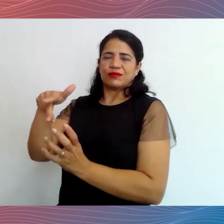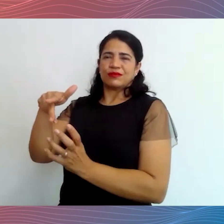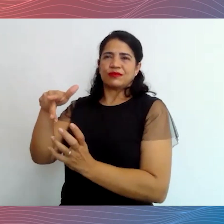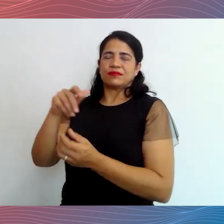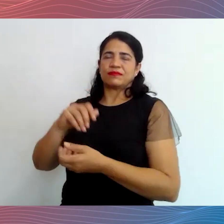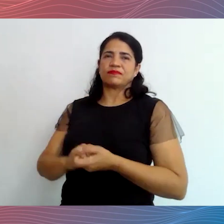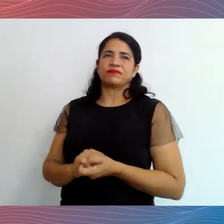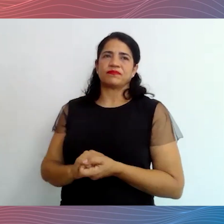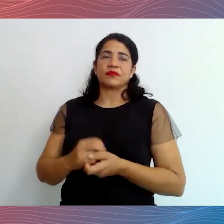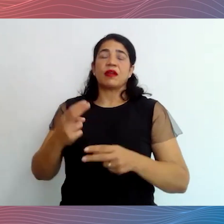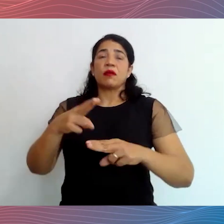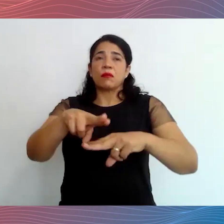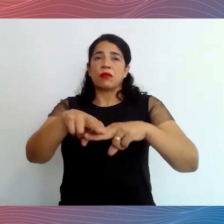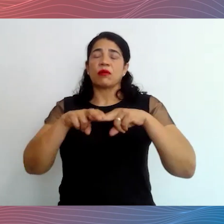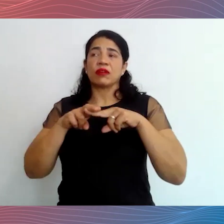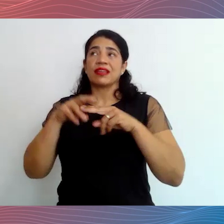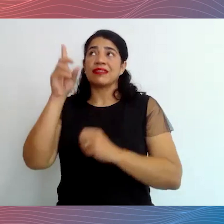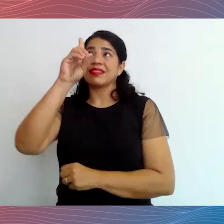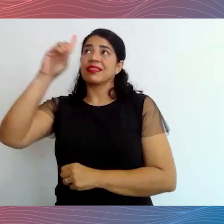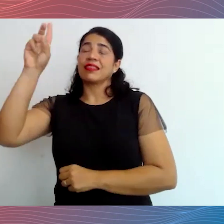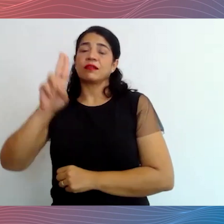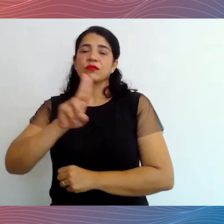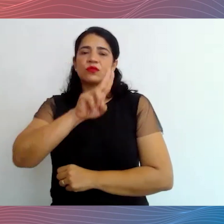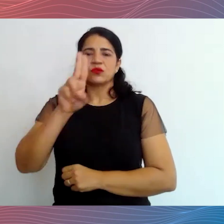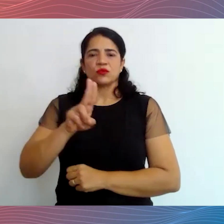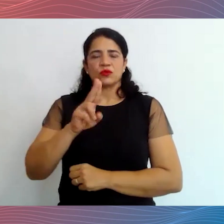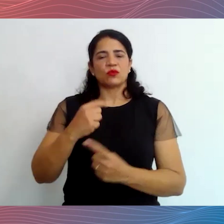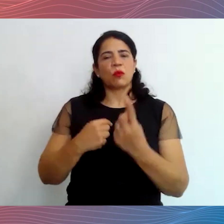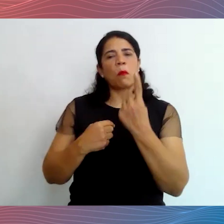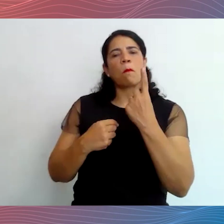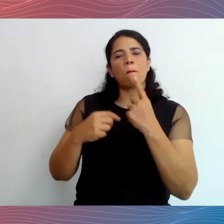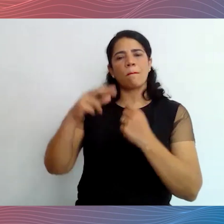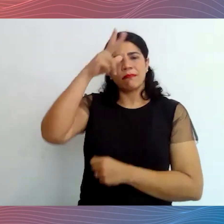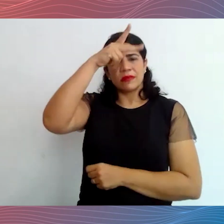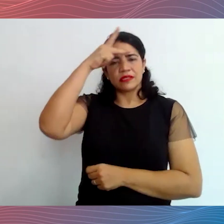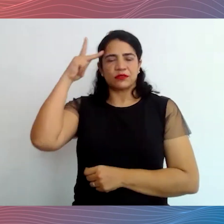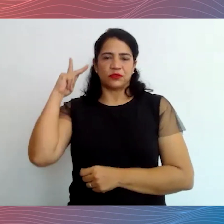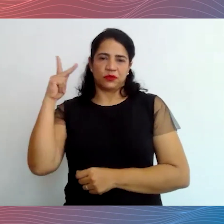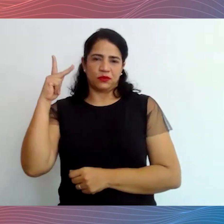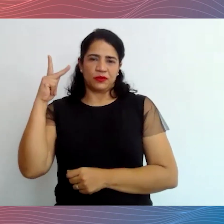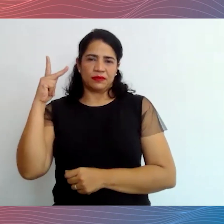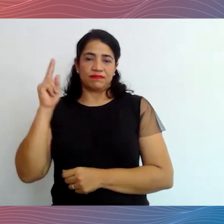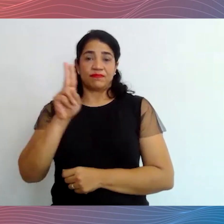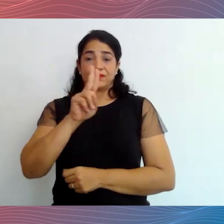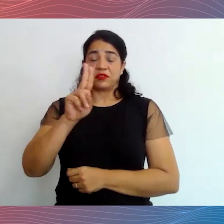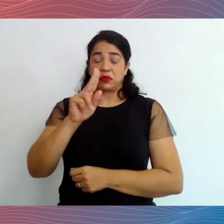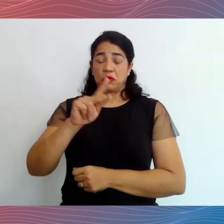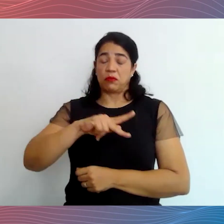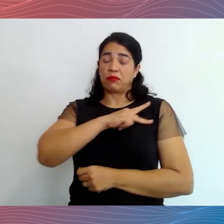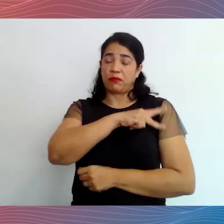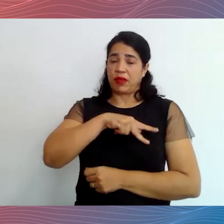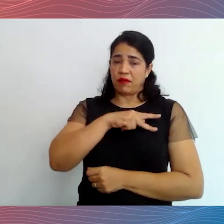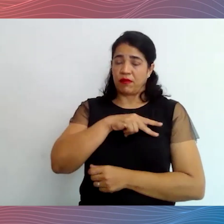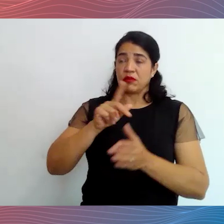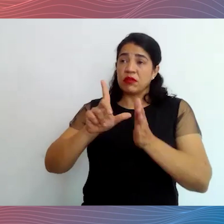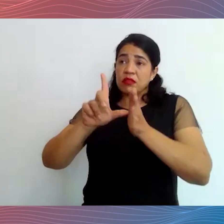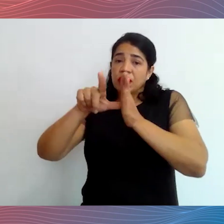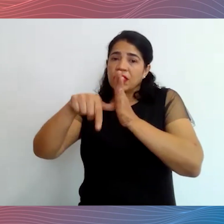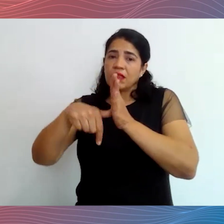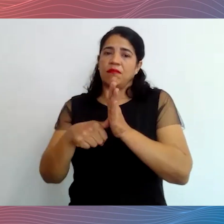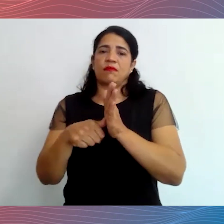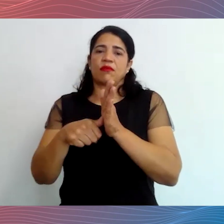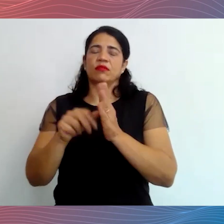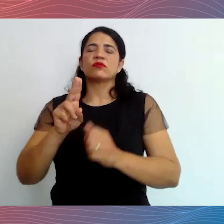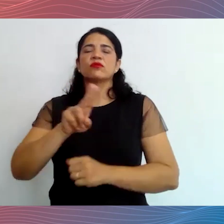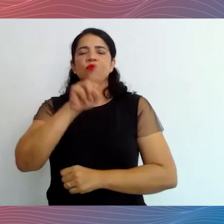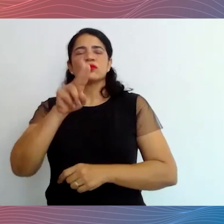graça. E quando Paulo partiu para o Senhor usou João, embora ele quisesse trazer o livro de